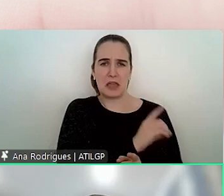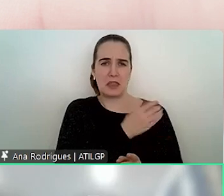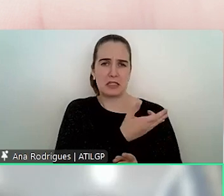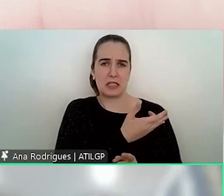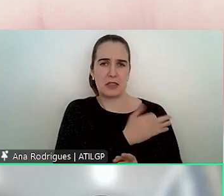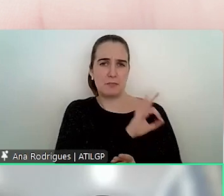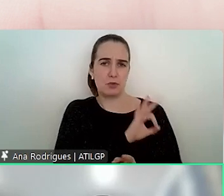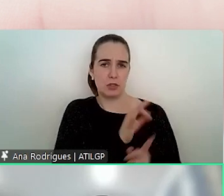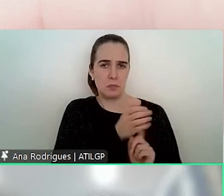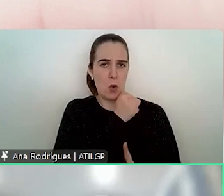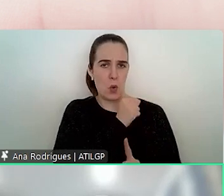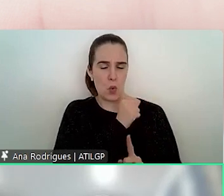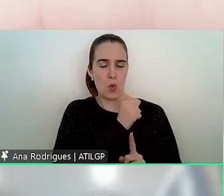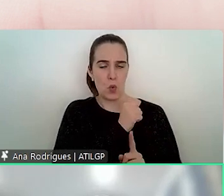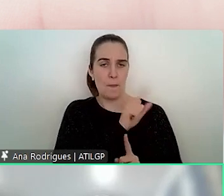67%.